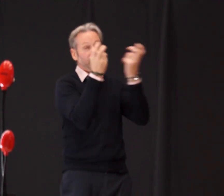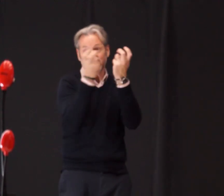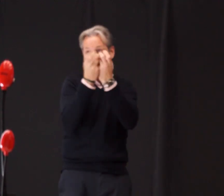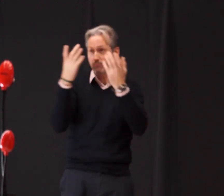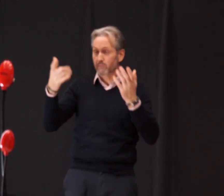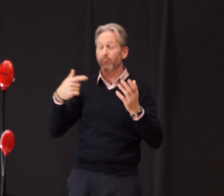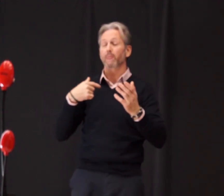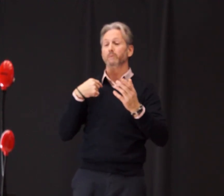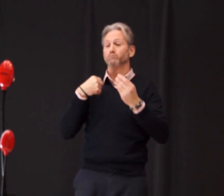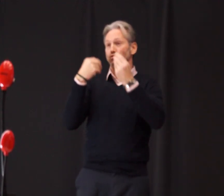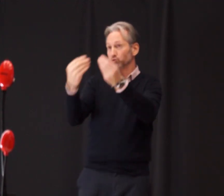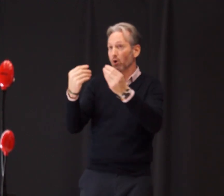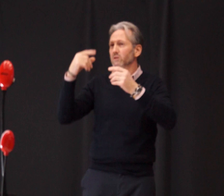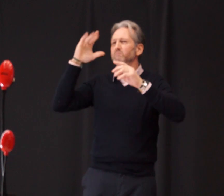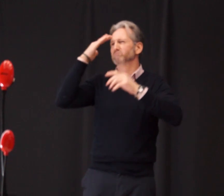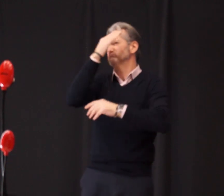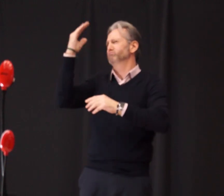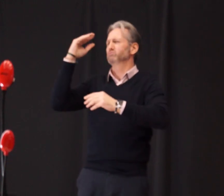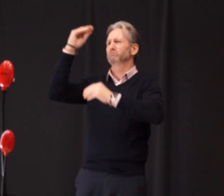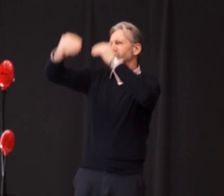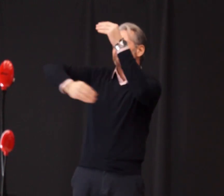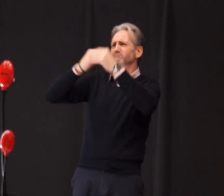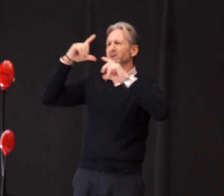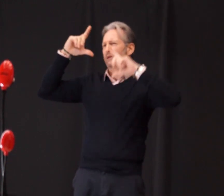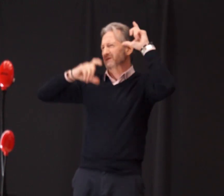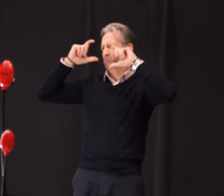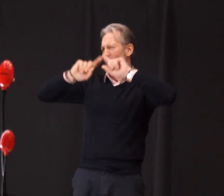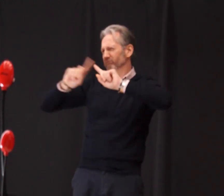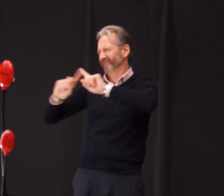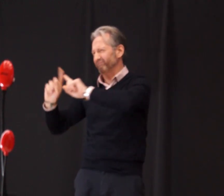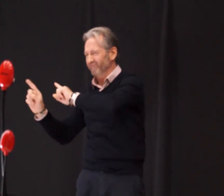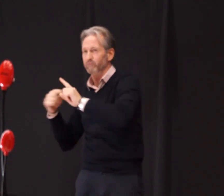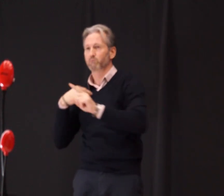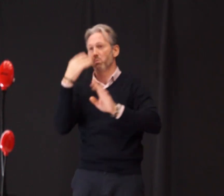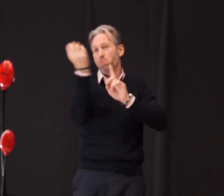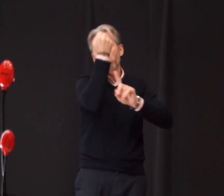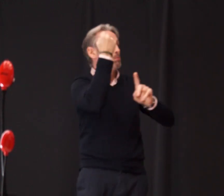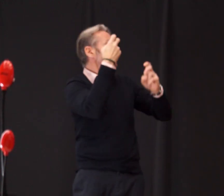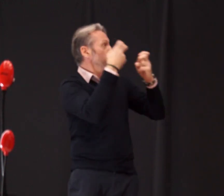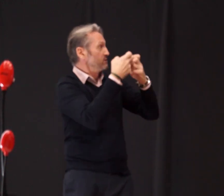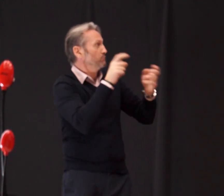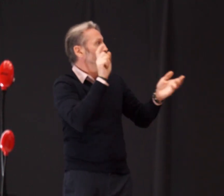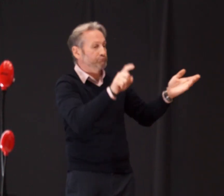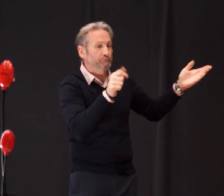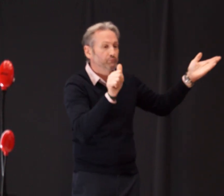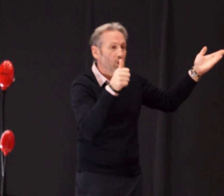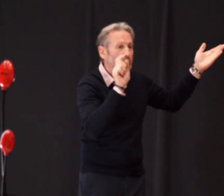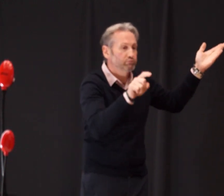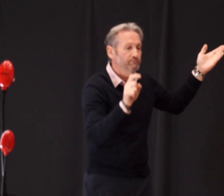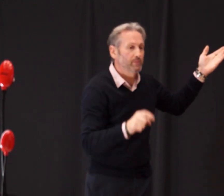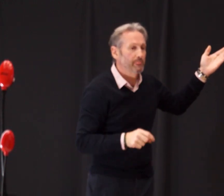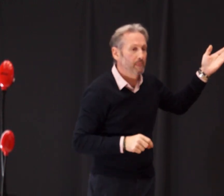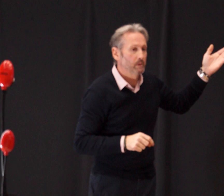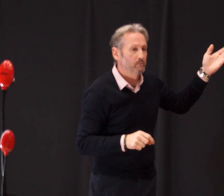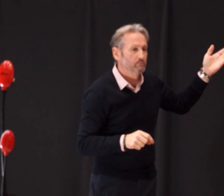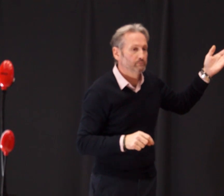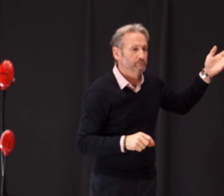enfants jeunes, de primaire. Je travaille sur, par exemple, un exercice où je